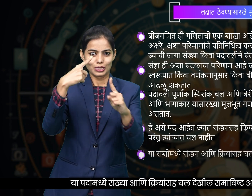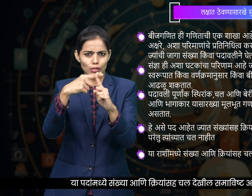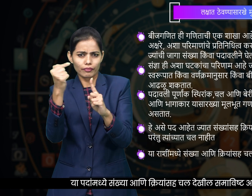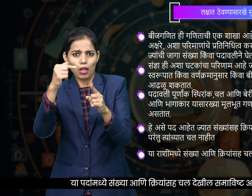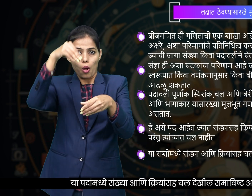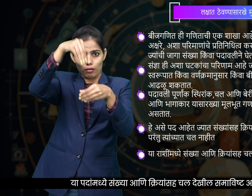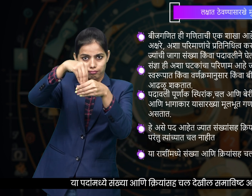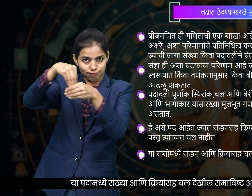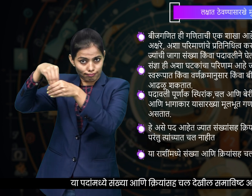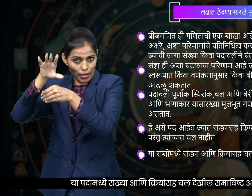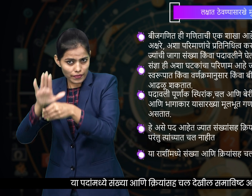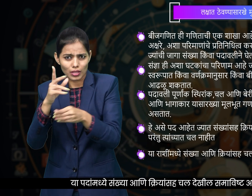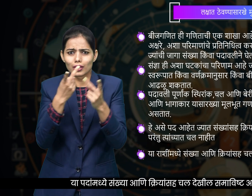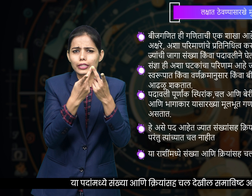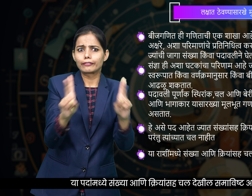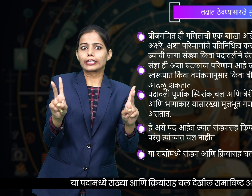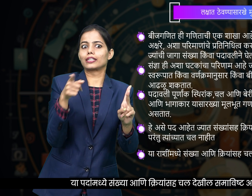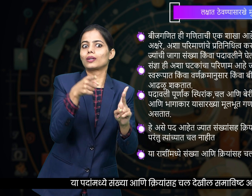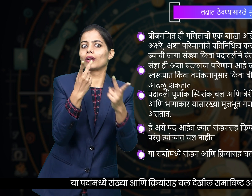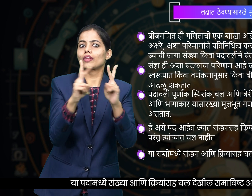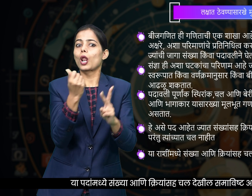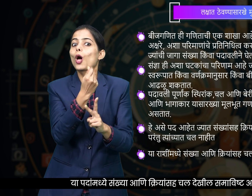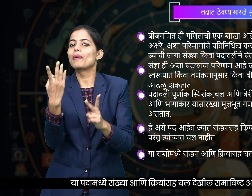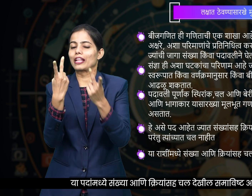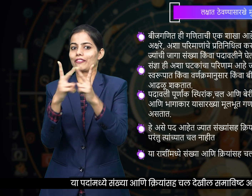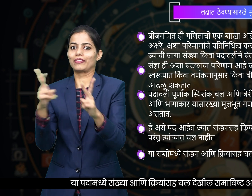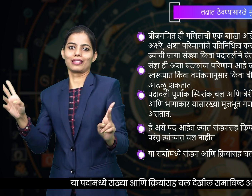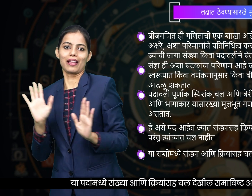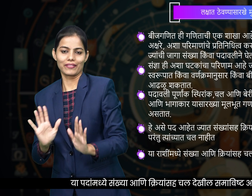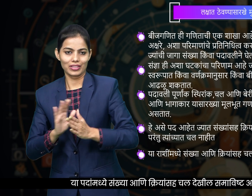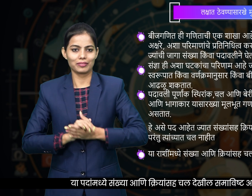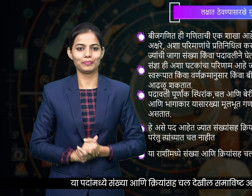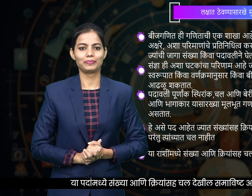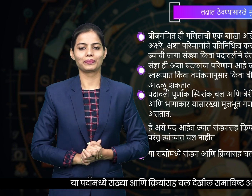या पदांमध्ये संख्या आणि क्रियांसह चल देखील समाविष्ट असतात.